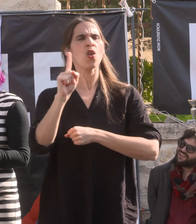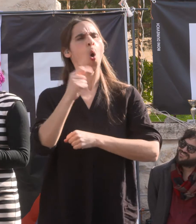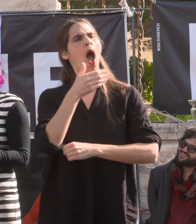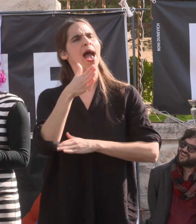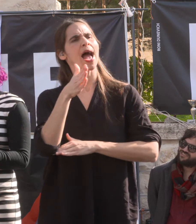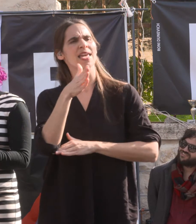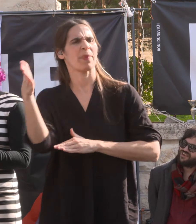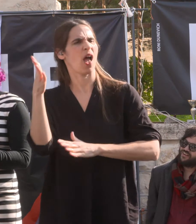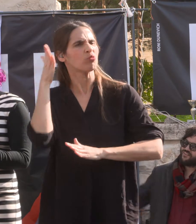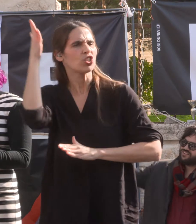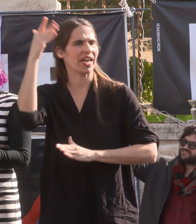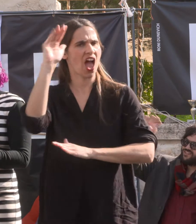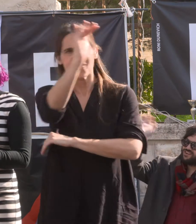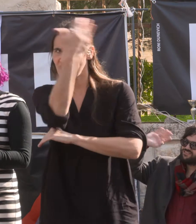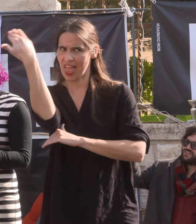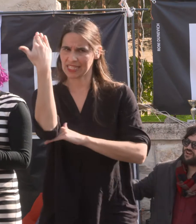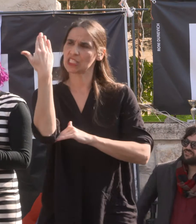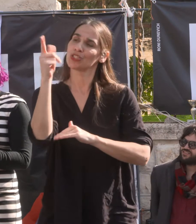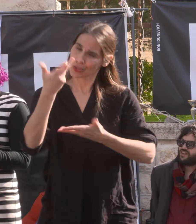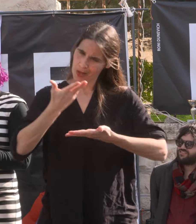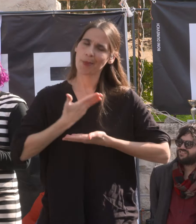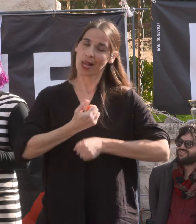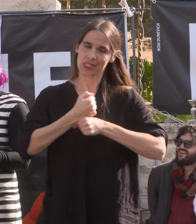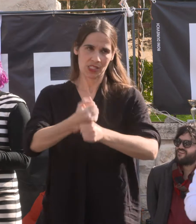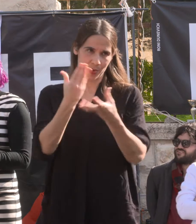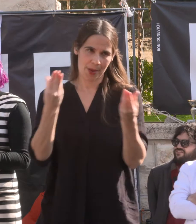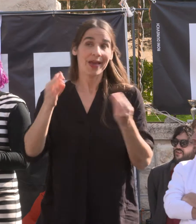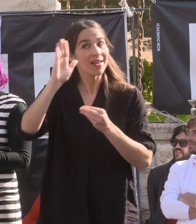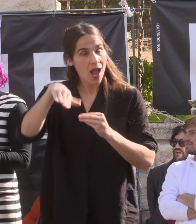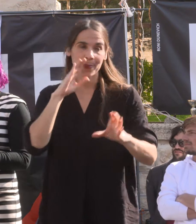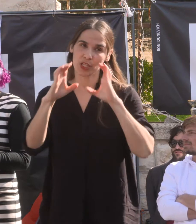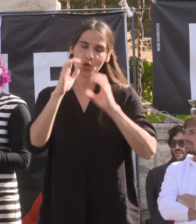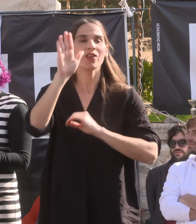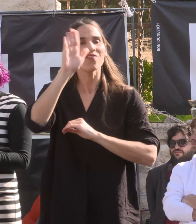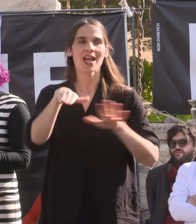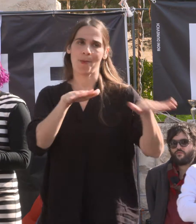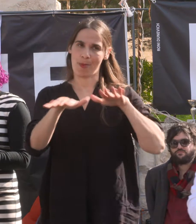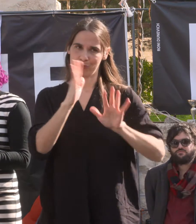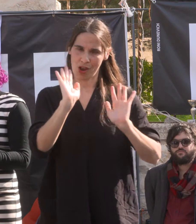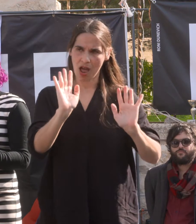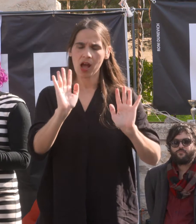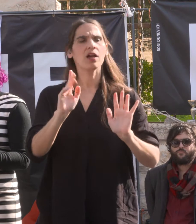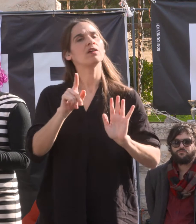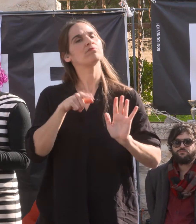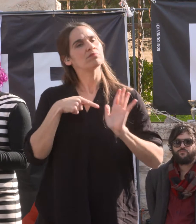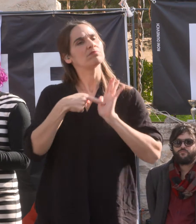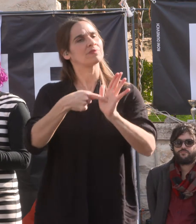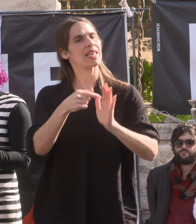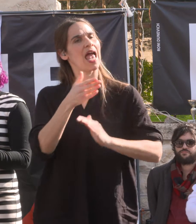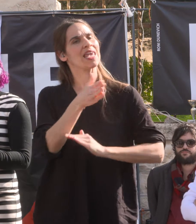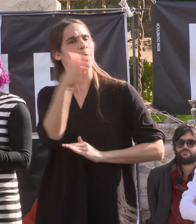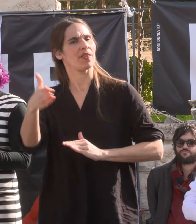הימין המשיחי, פנאטי, שדווקא מקבל ייצוג רב גם בתקשורת וגם בממשלה, אלא את הימין